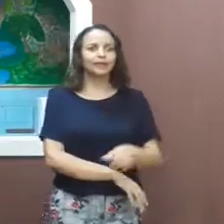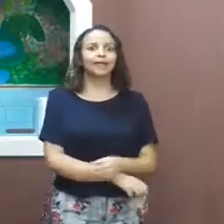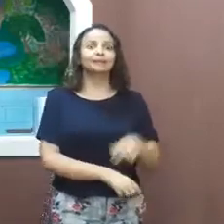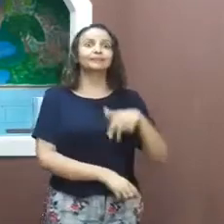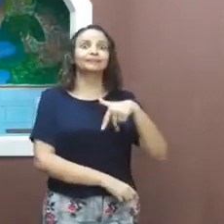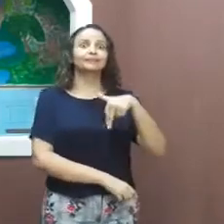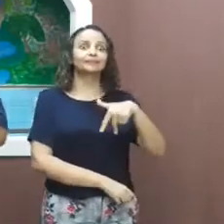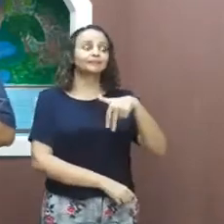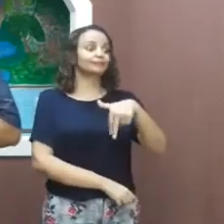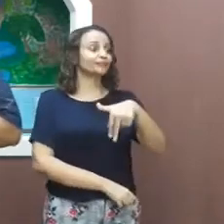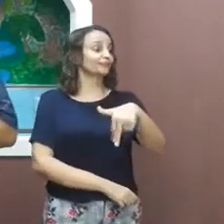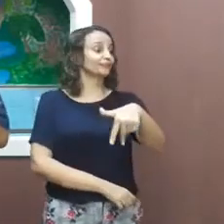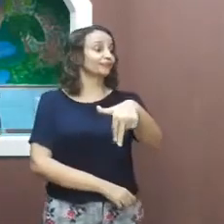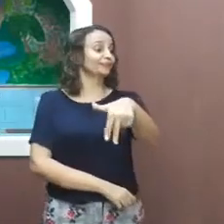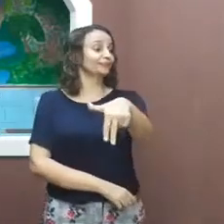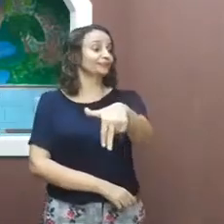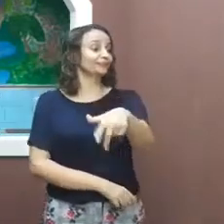Comprou o seu?